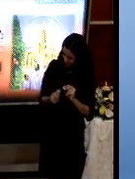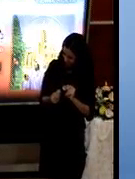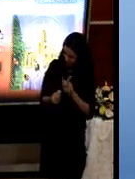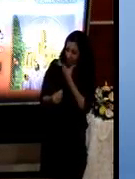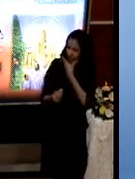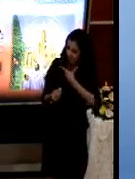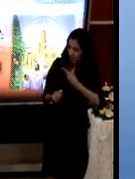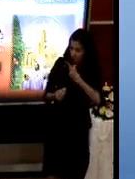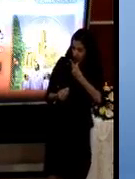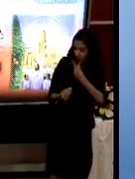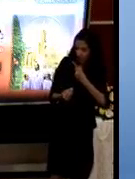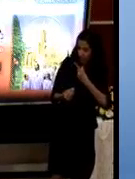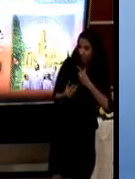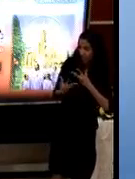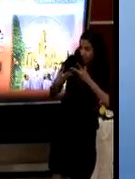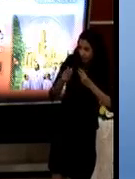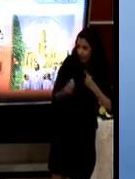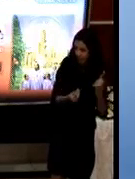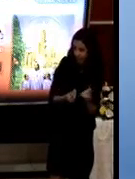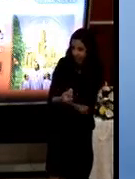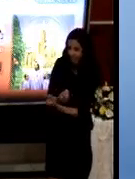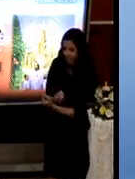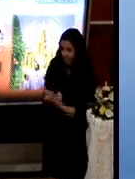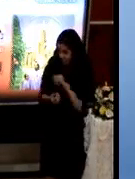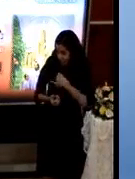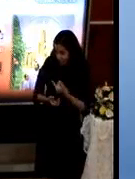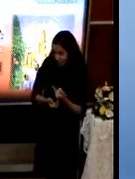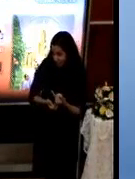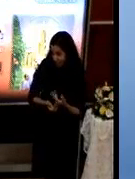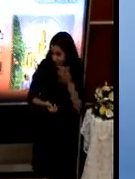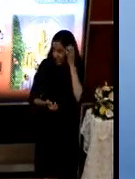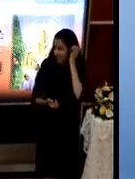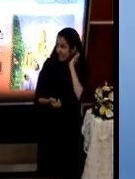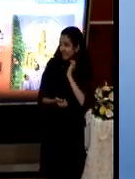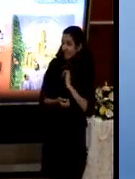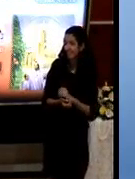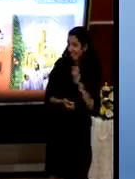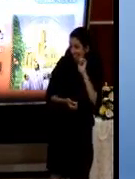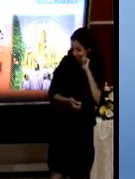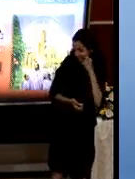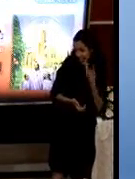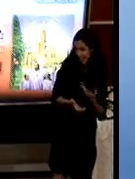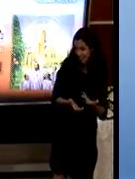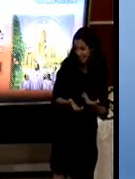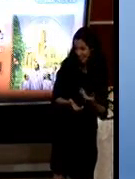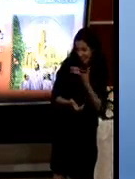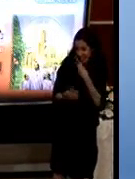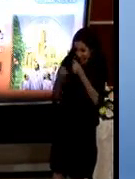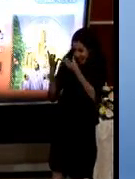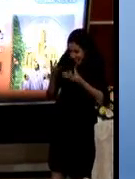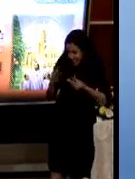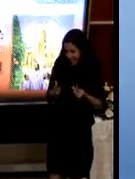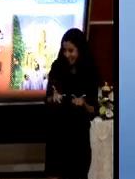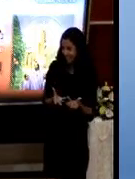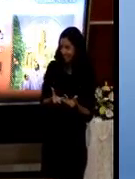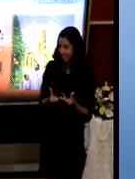contigo? ¿Sí o no? Quiero escuchar. Qué lindo, ¿no? Hace bien escuchar eso, ¿no?